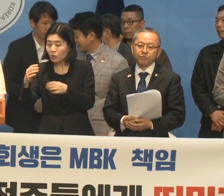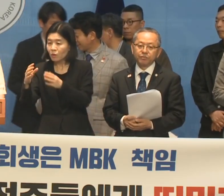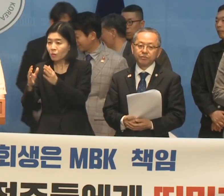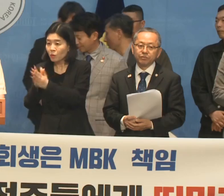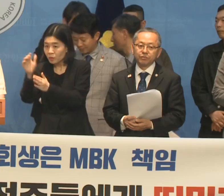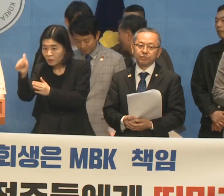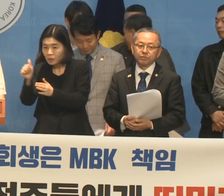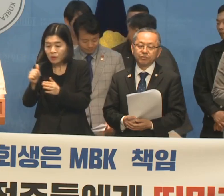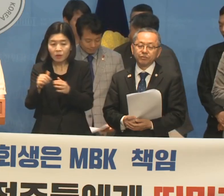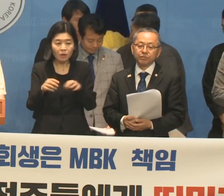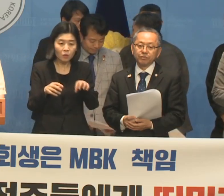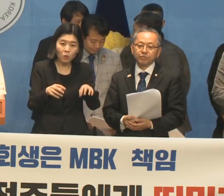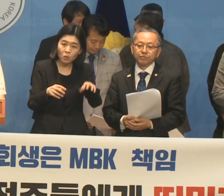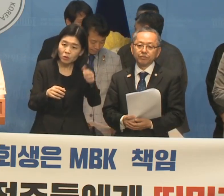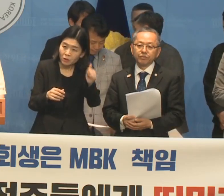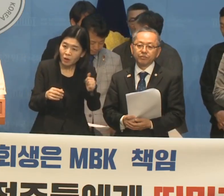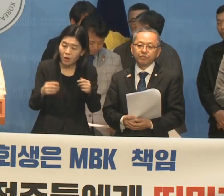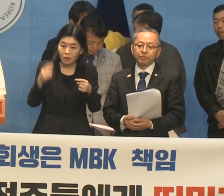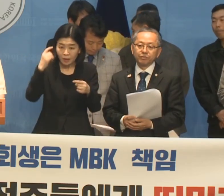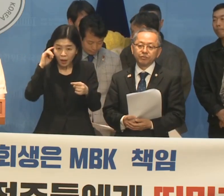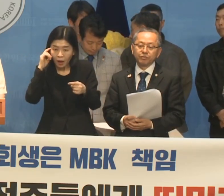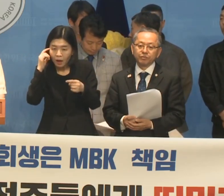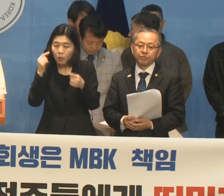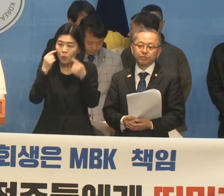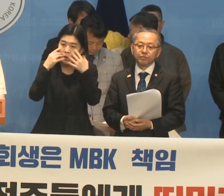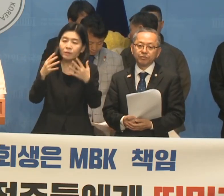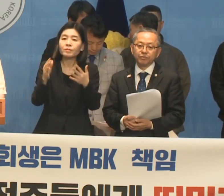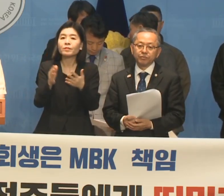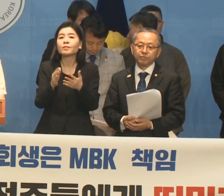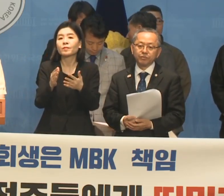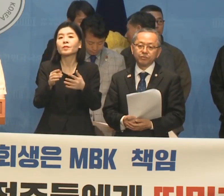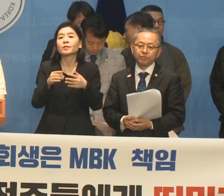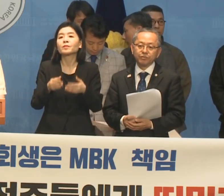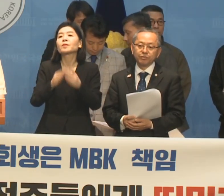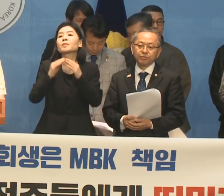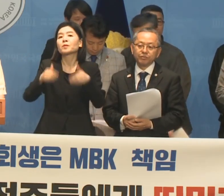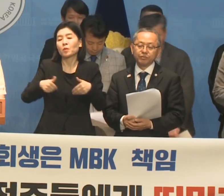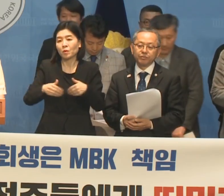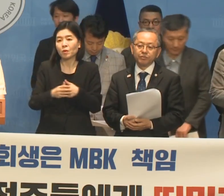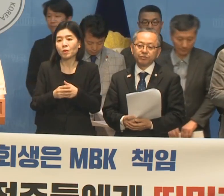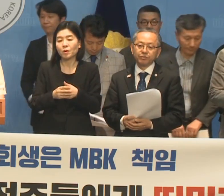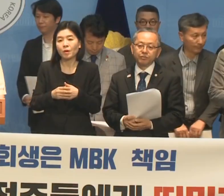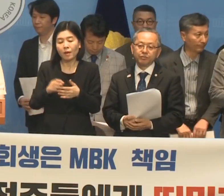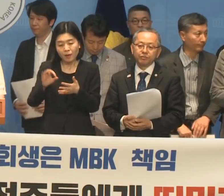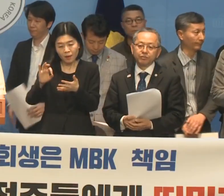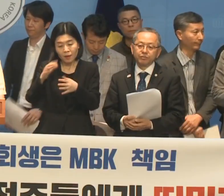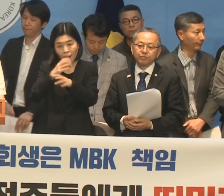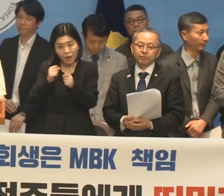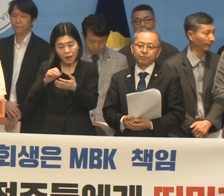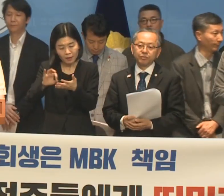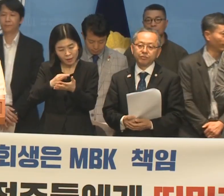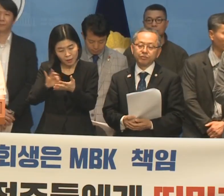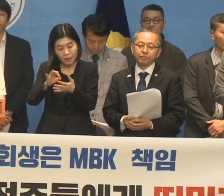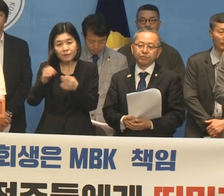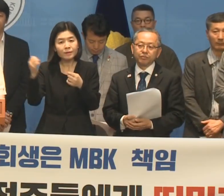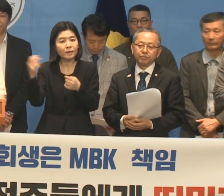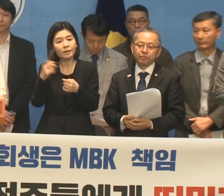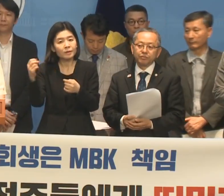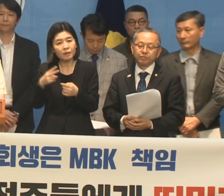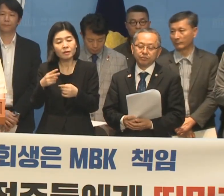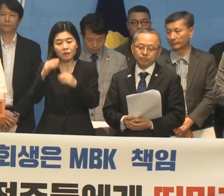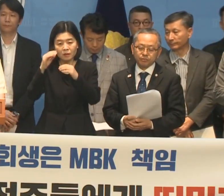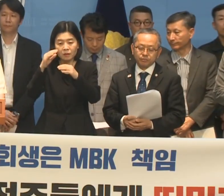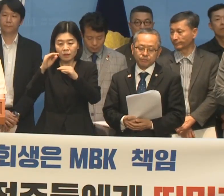투명하고 합리적인 기준의 수립이 필요합니다. 이에 하이브리드 계약 기준 재산정 및 계약 내용 수정을 강력히 요구하는